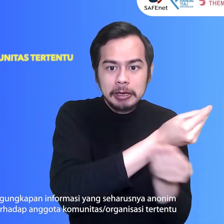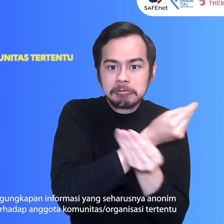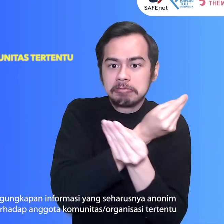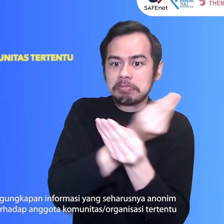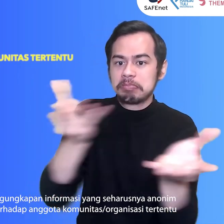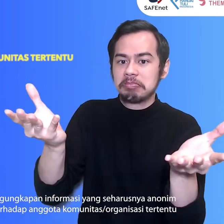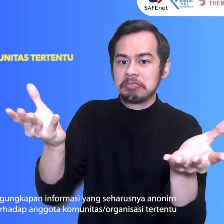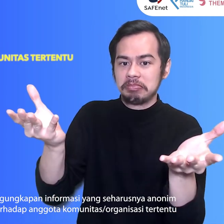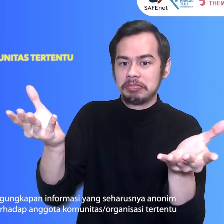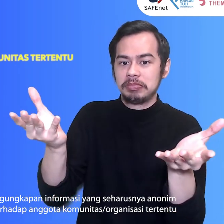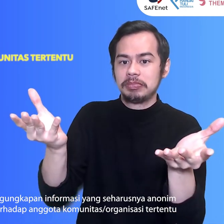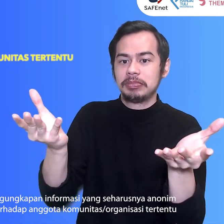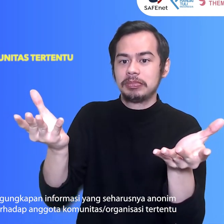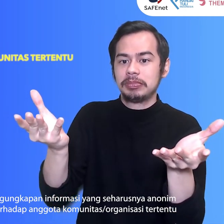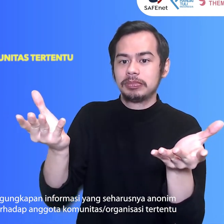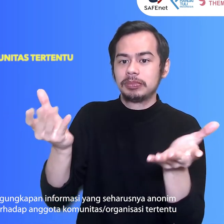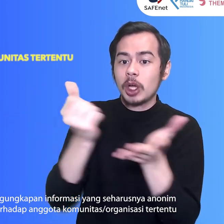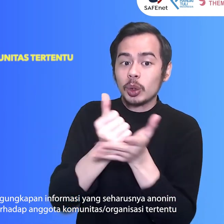komunitas atau organisasi tertentu